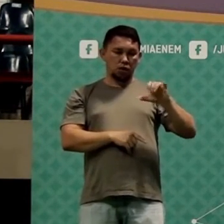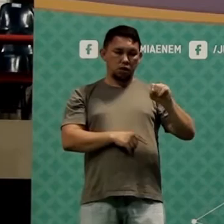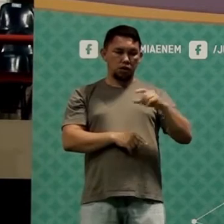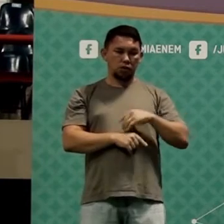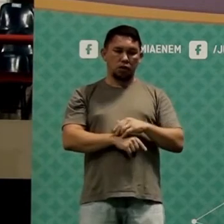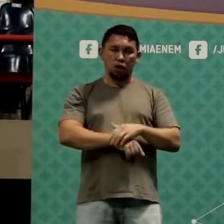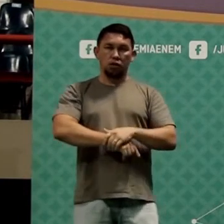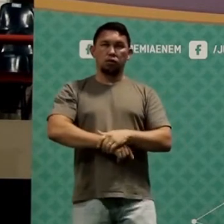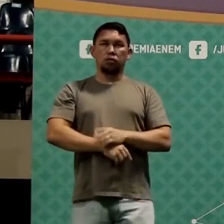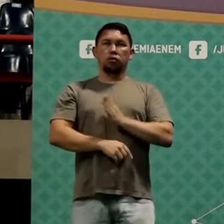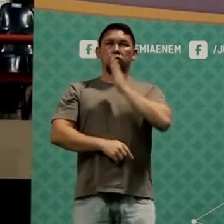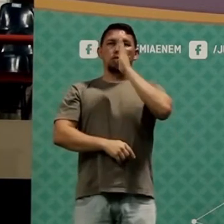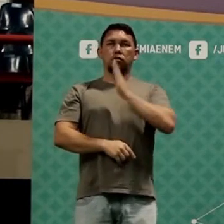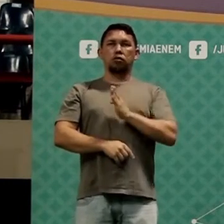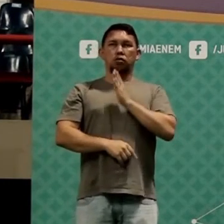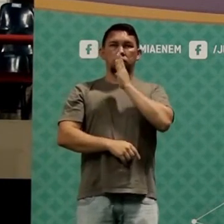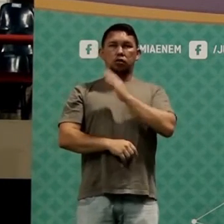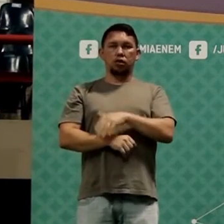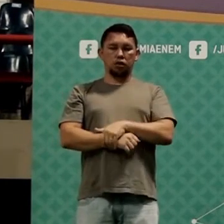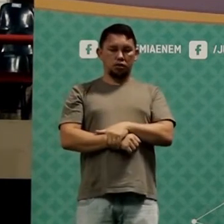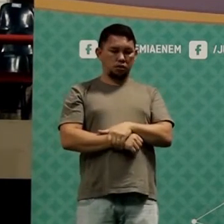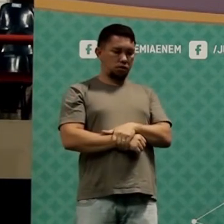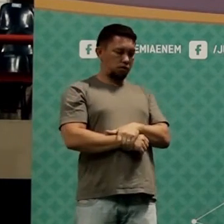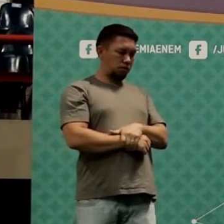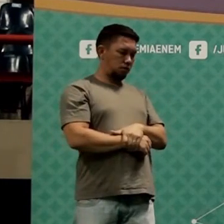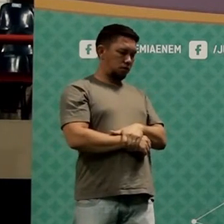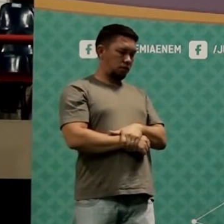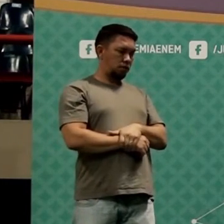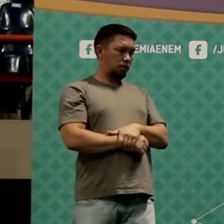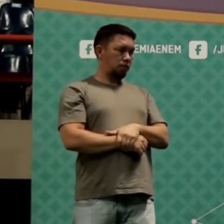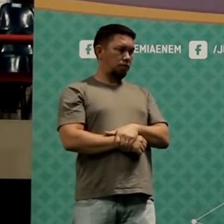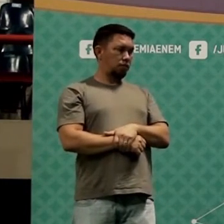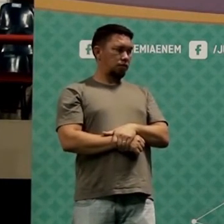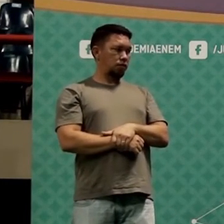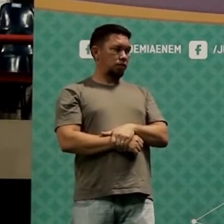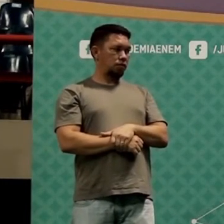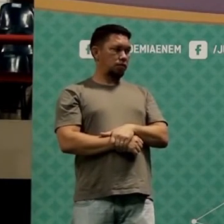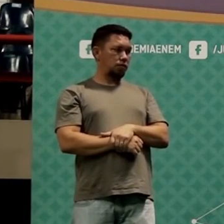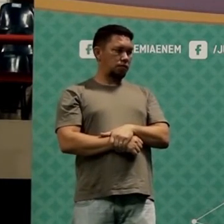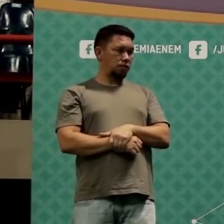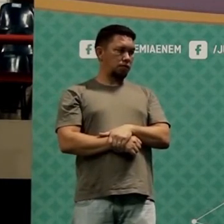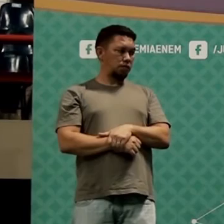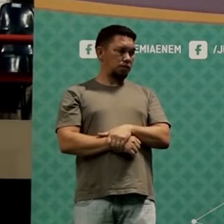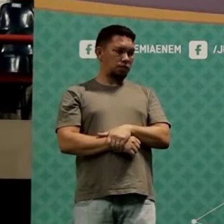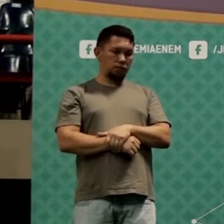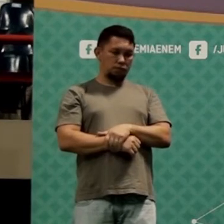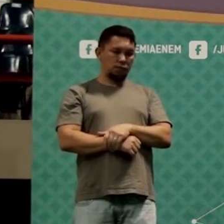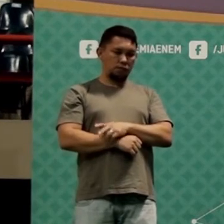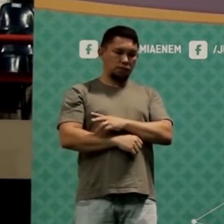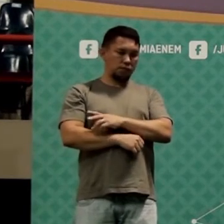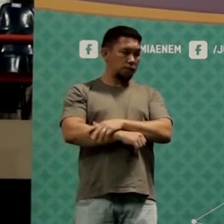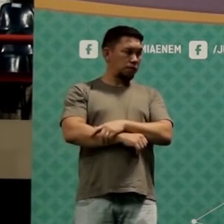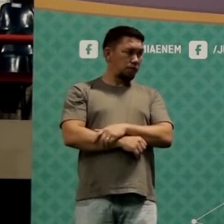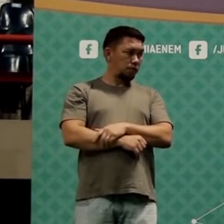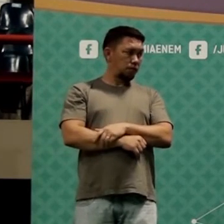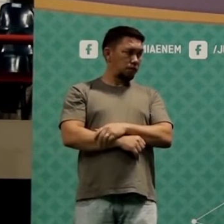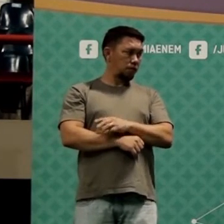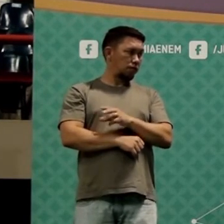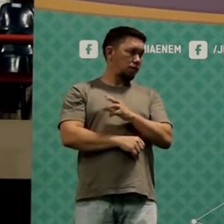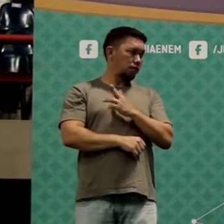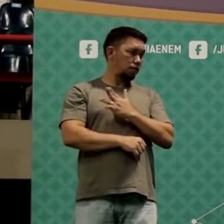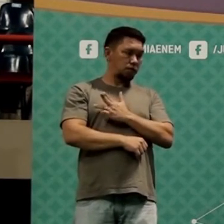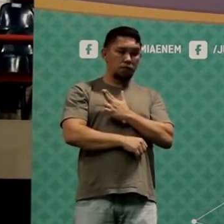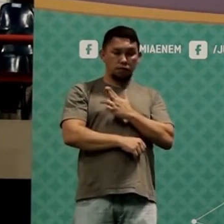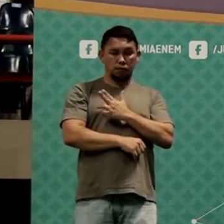está um pouquinho meio do rap, sabe? Ela é meio garotona, ela tá o dedo aqui. Esse símbolo aqui,